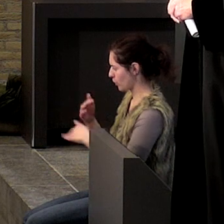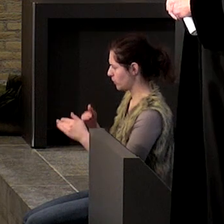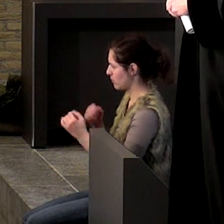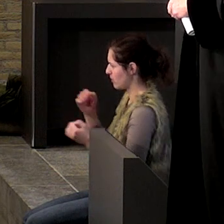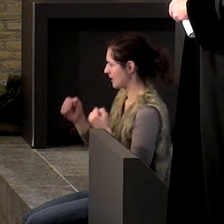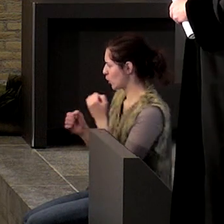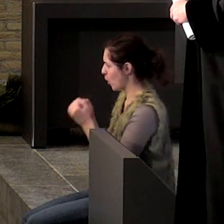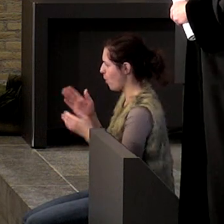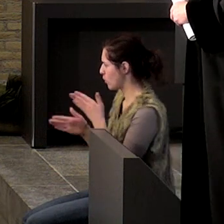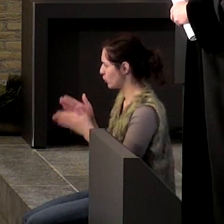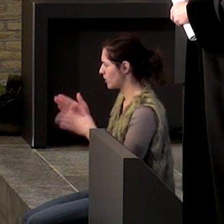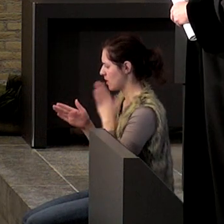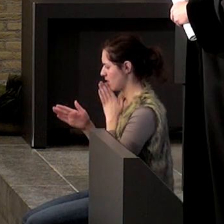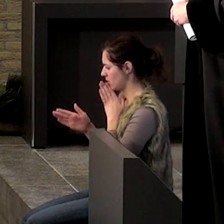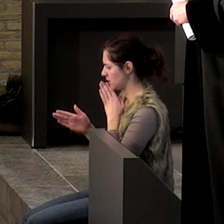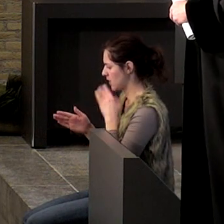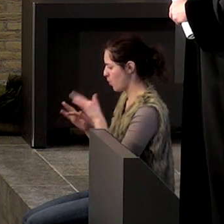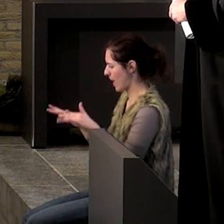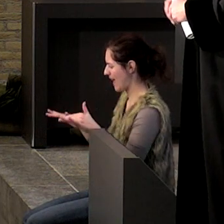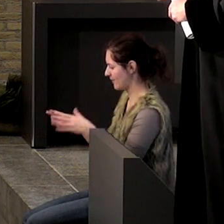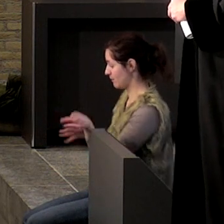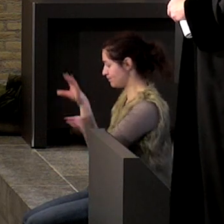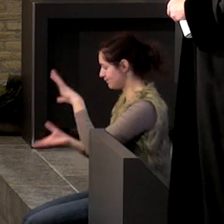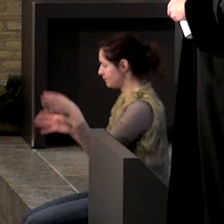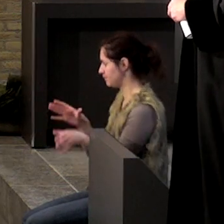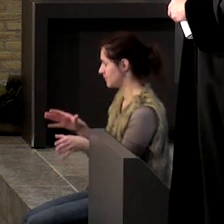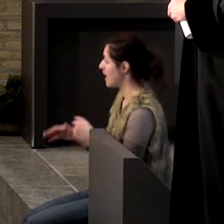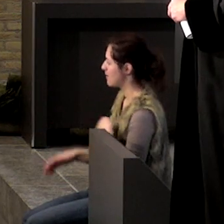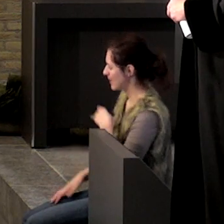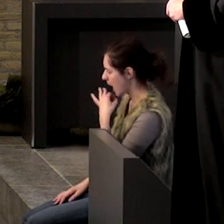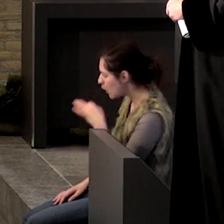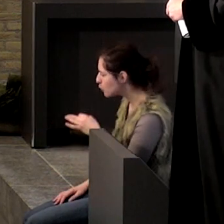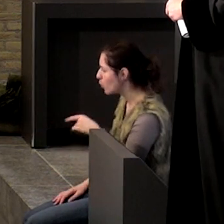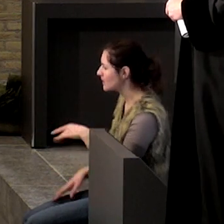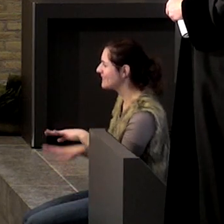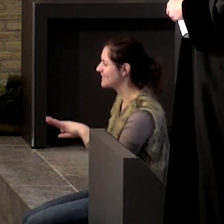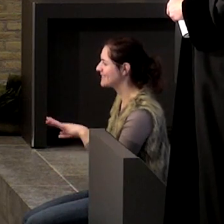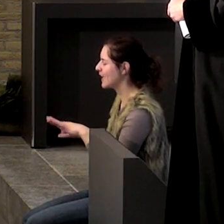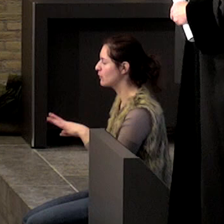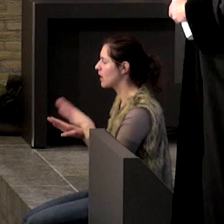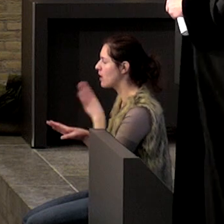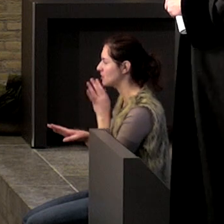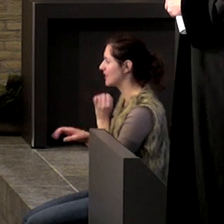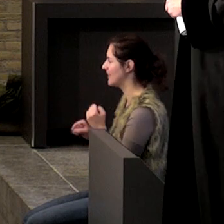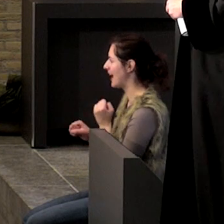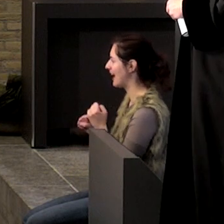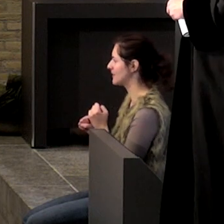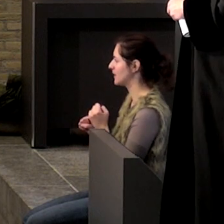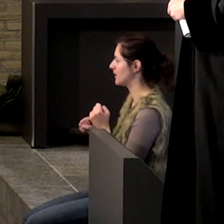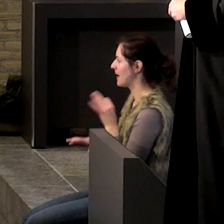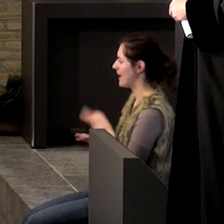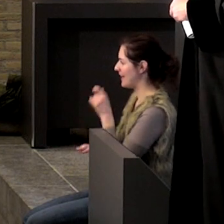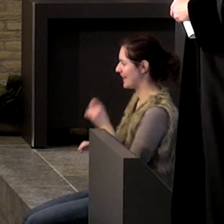een emmer water overheen gooit? En toen was mijn antwoord, hetzelfde als met een echte leraar, dan gaan de stoppen eruit.